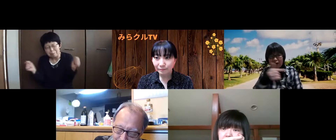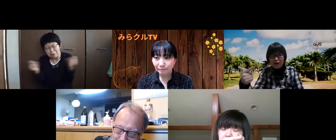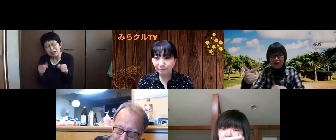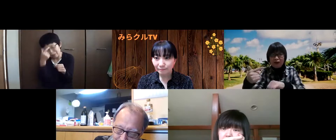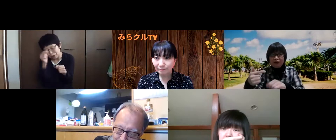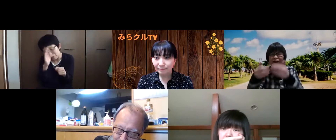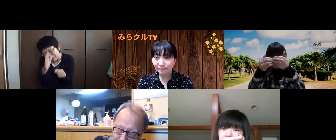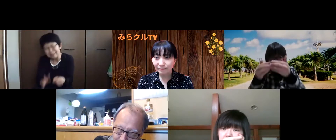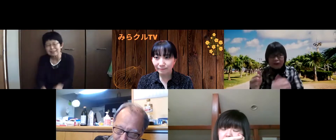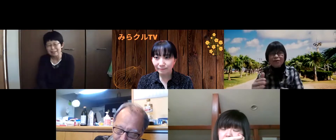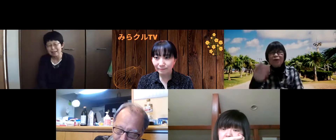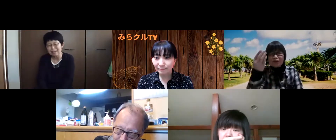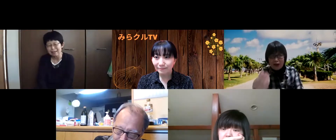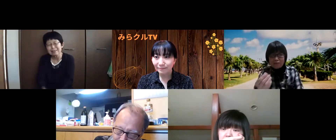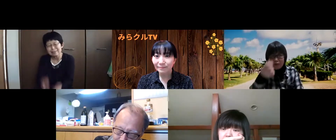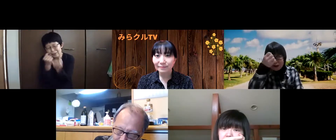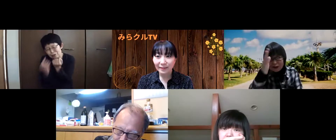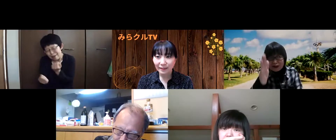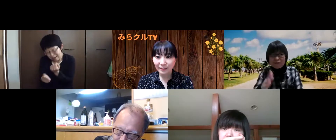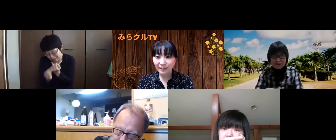変失礼しました。迷惑かけました。